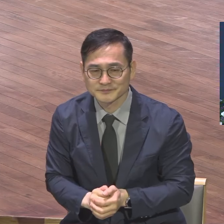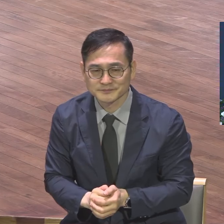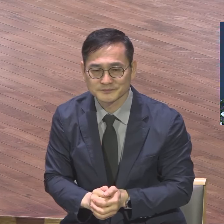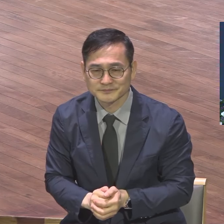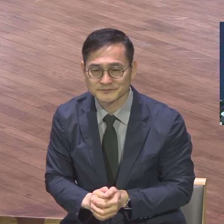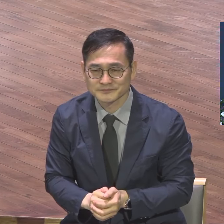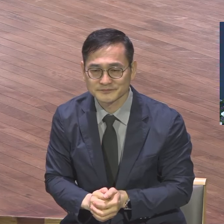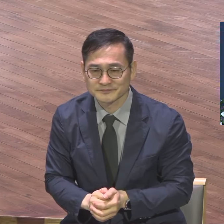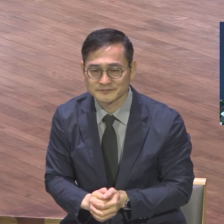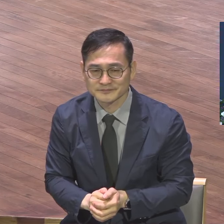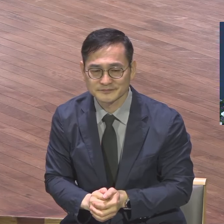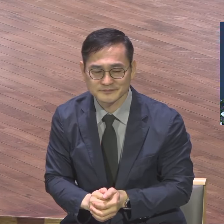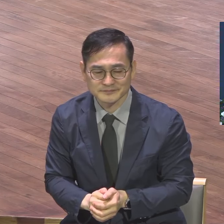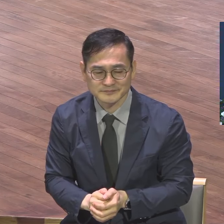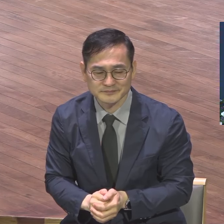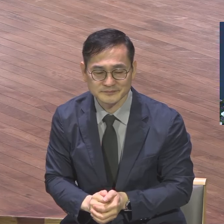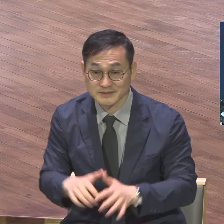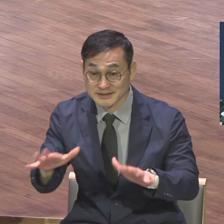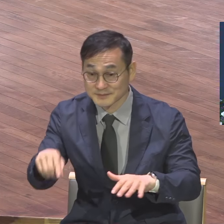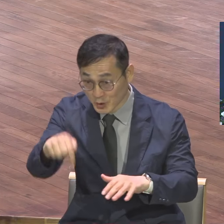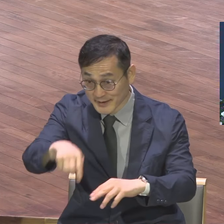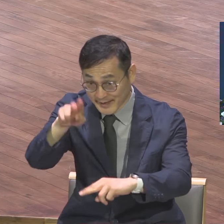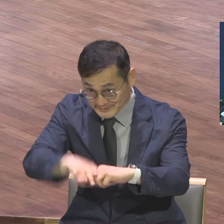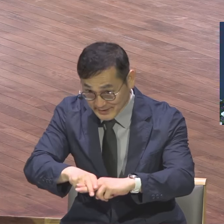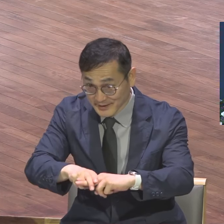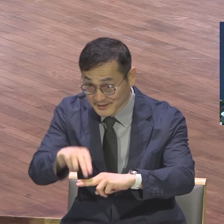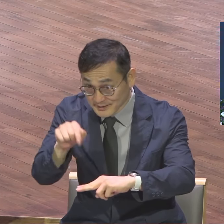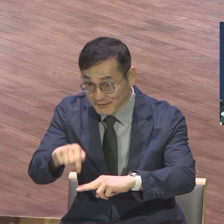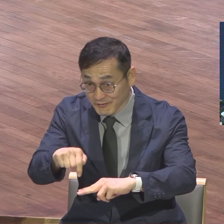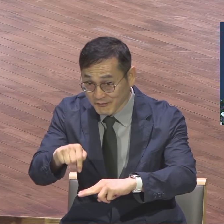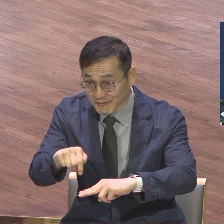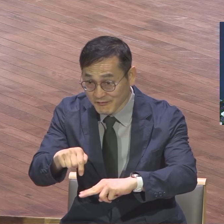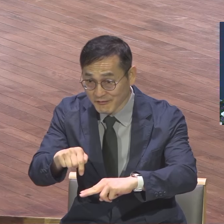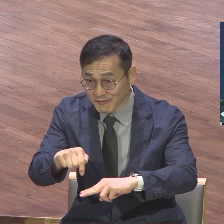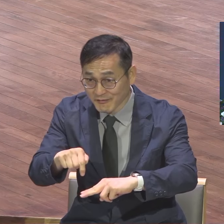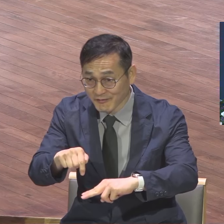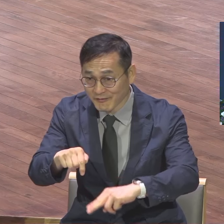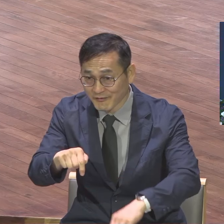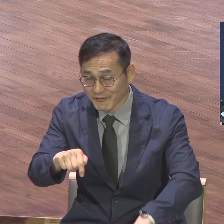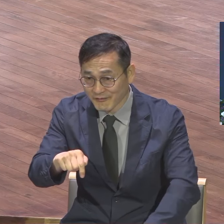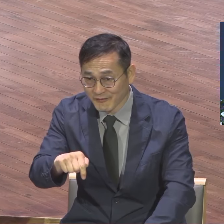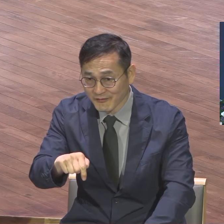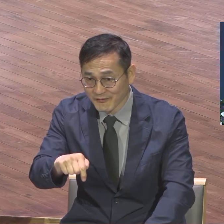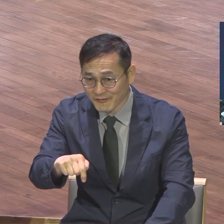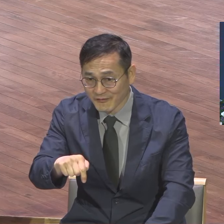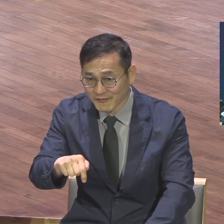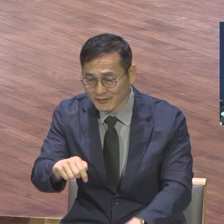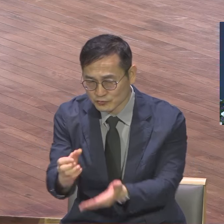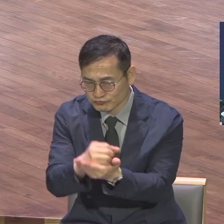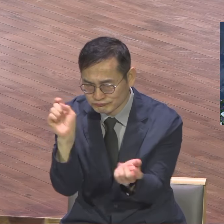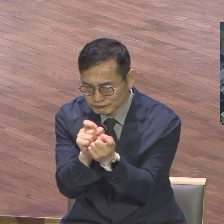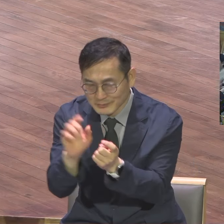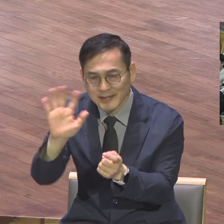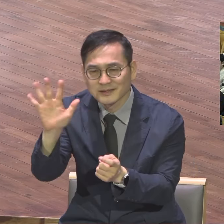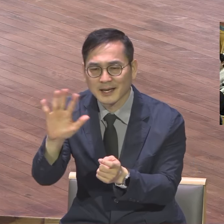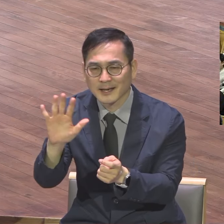자리에 앉아있는 이것 자체가 결코 우연이 아니라